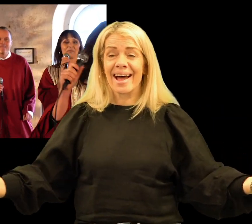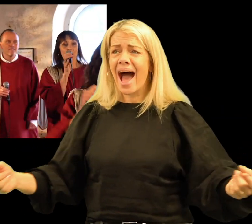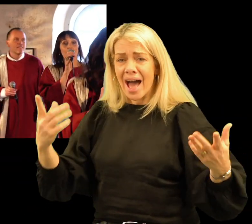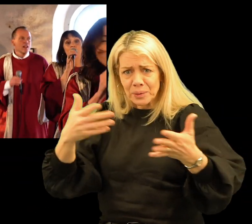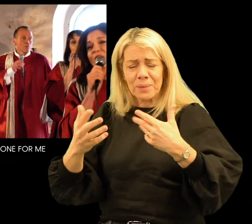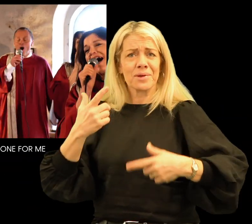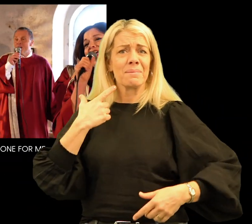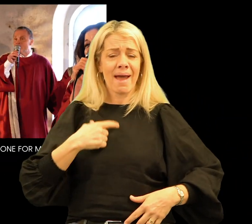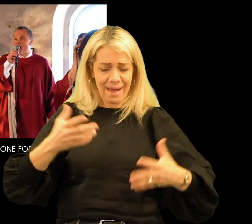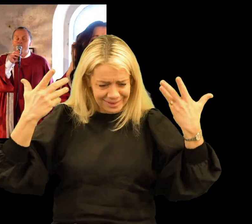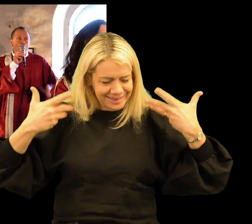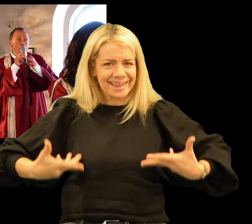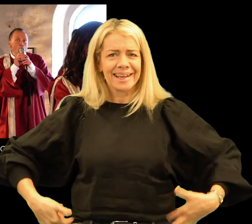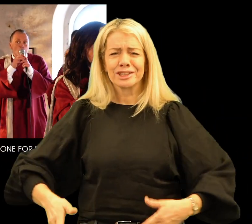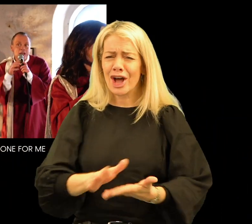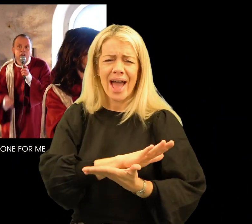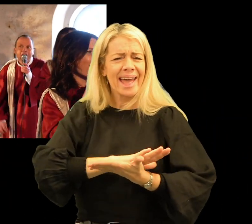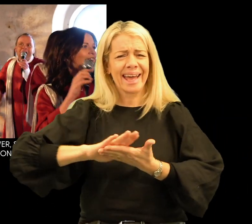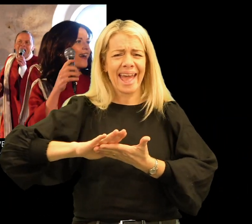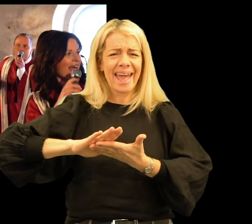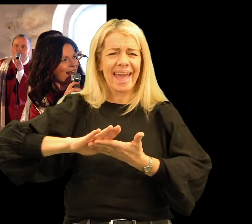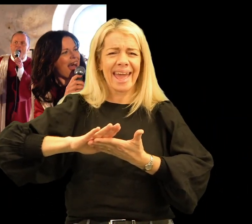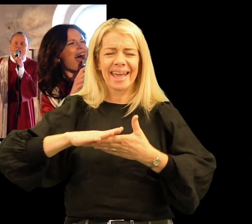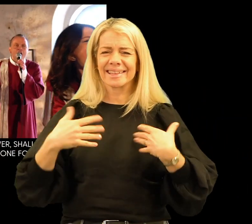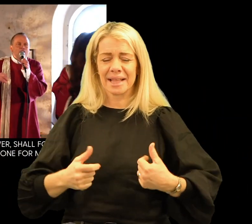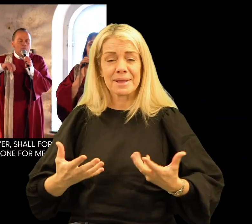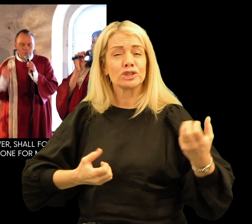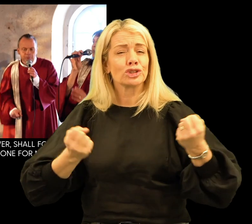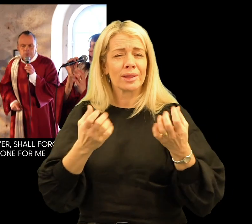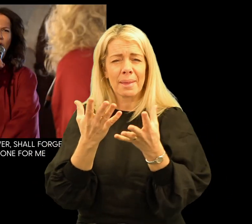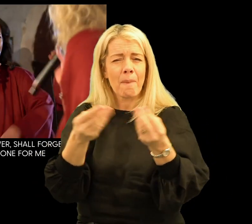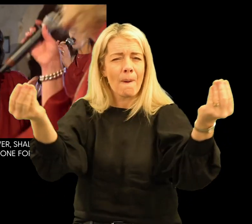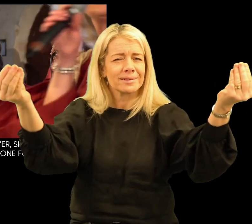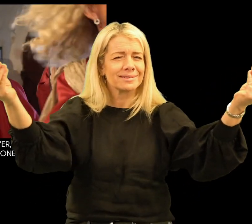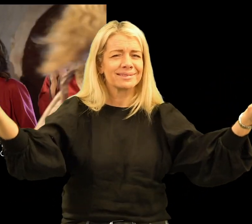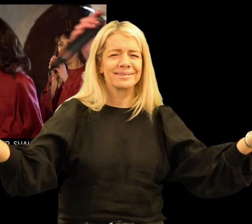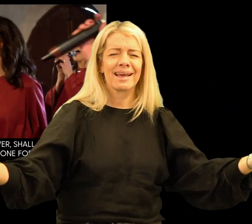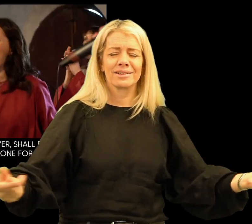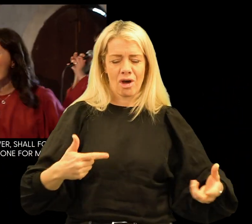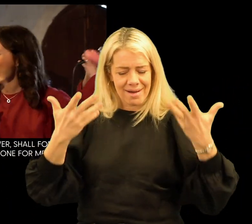Never forget. What is done for me? What is done for me? I've never, no, no, never.